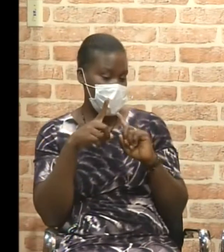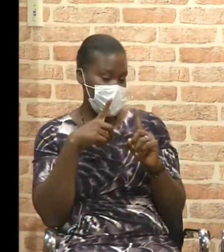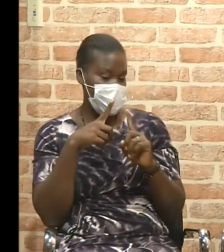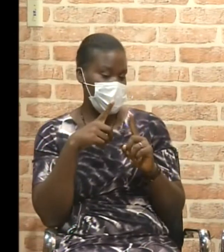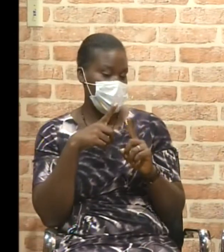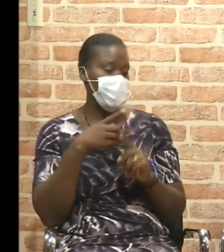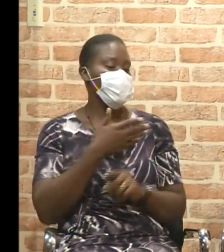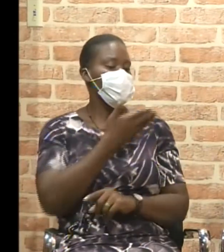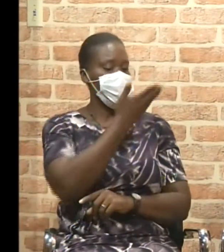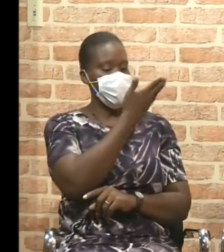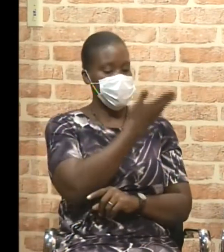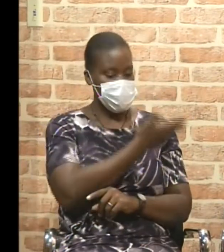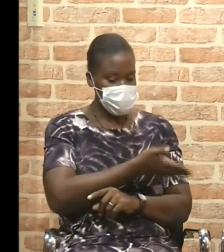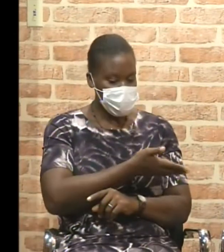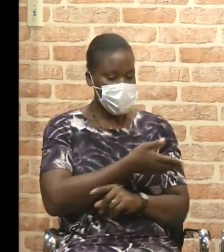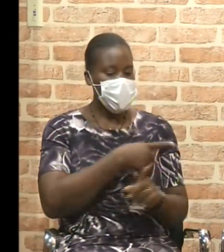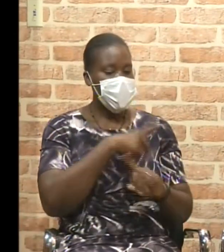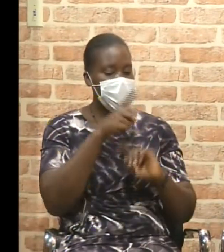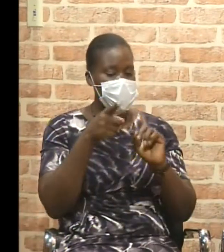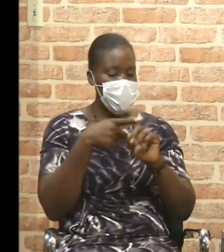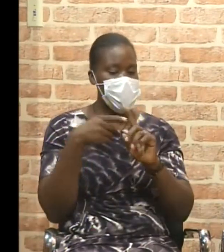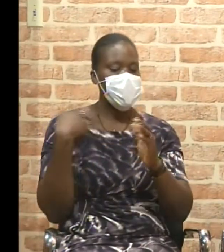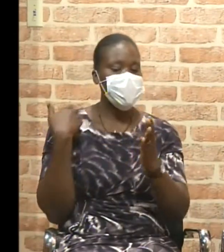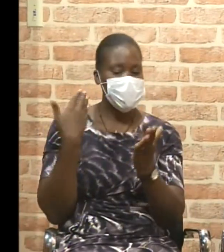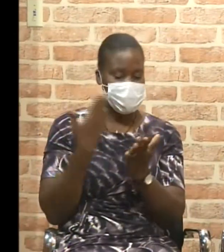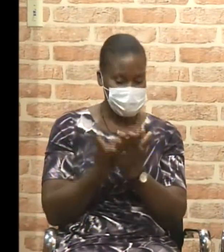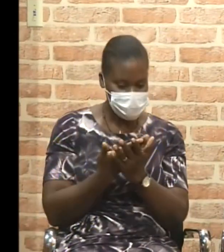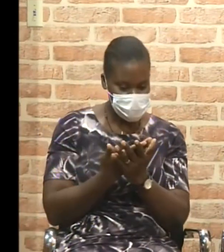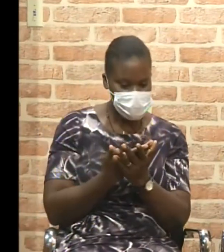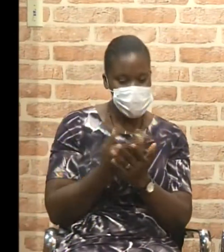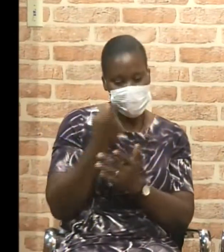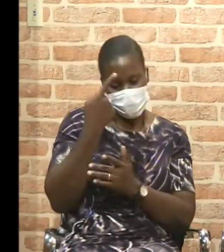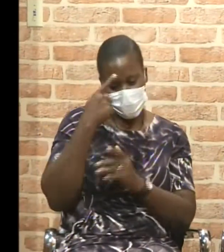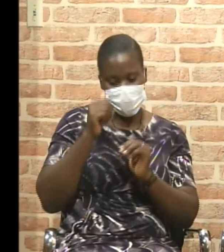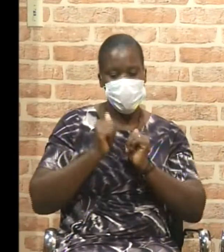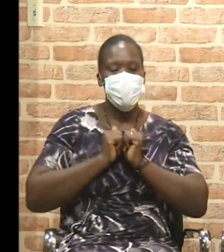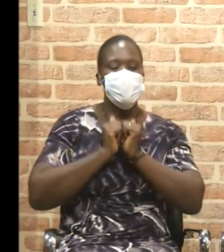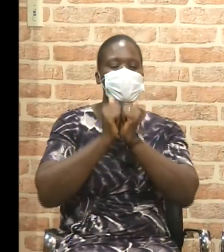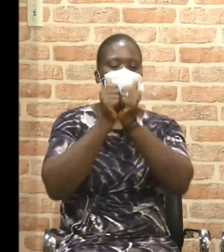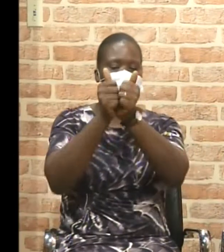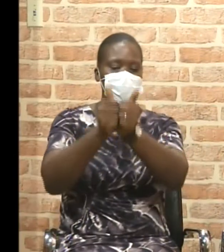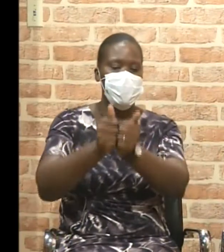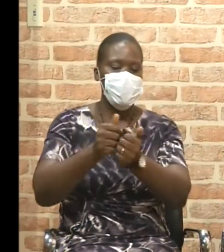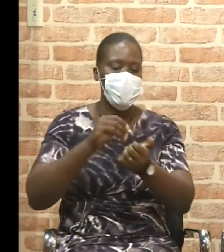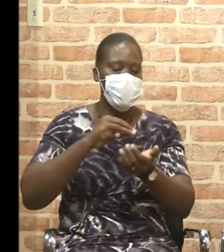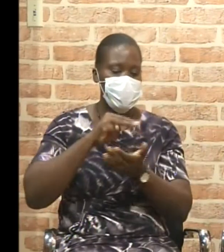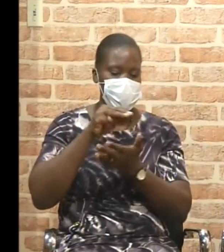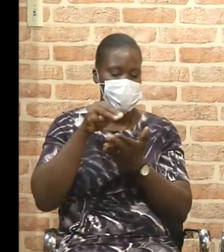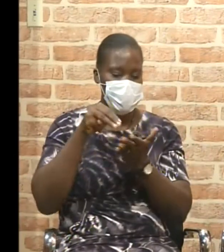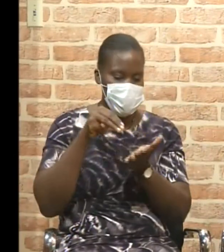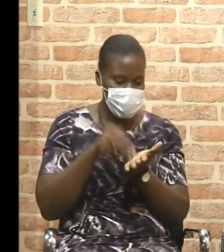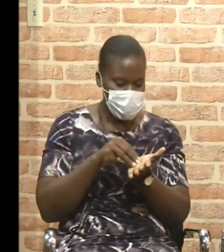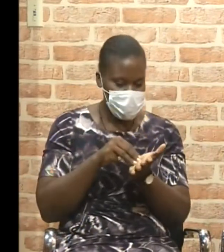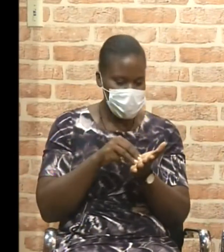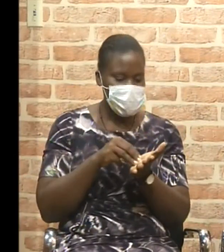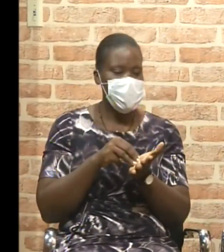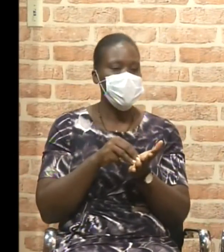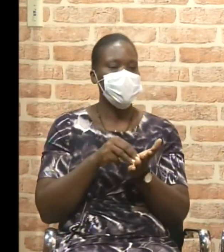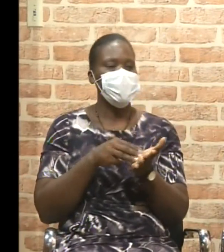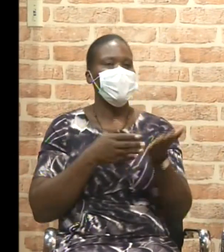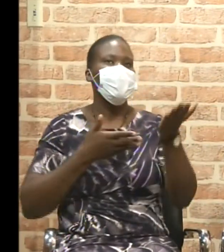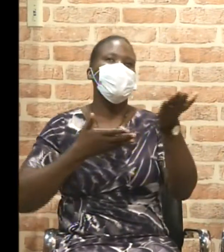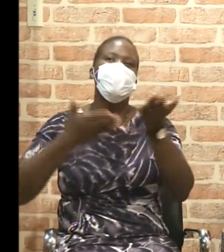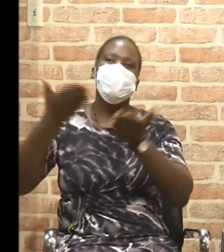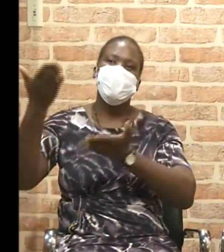je nous faisons différents suivis pour accompagnement médical. C'est un service qui est basé selon la